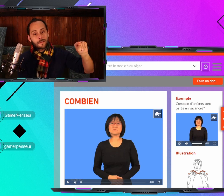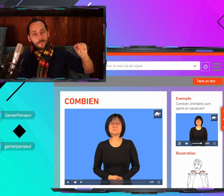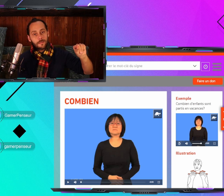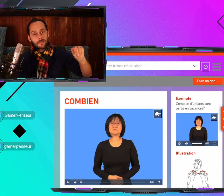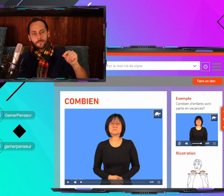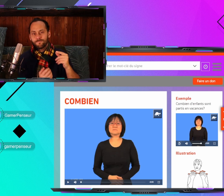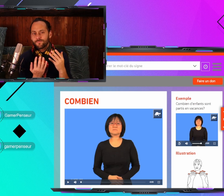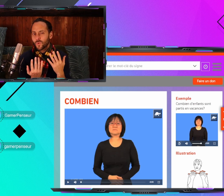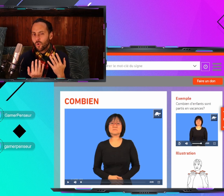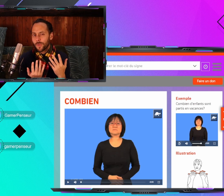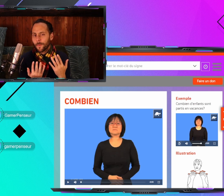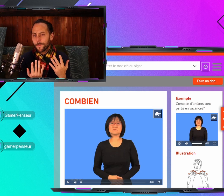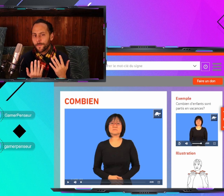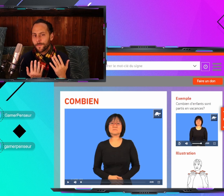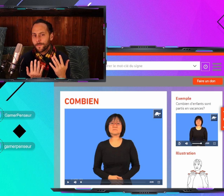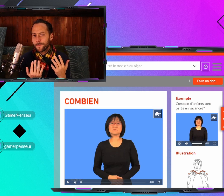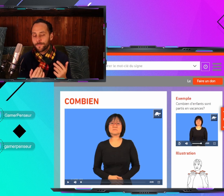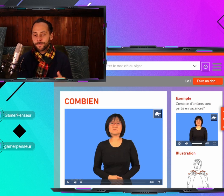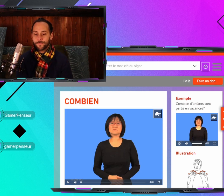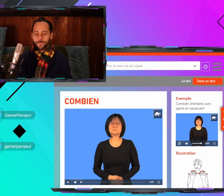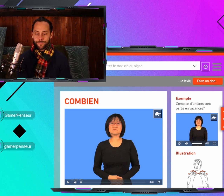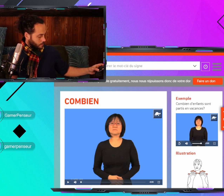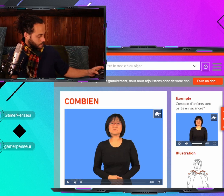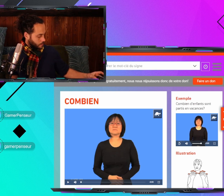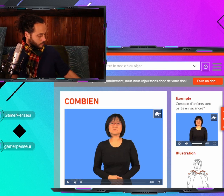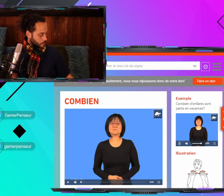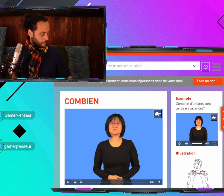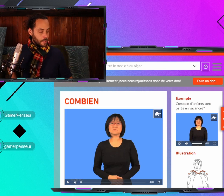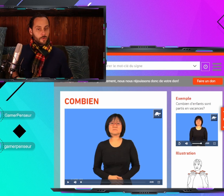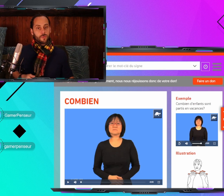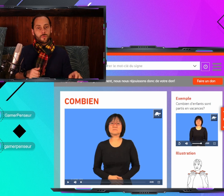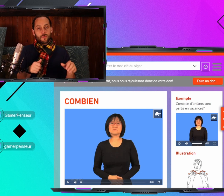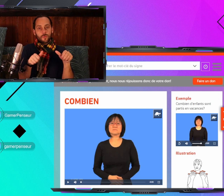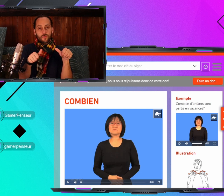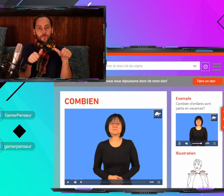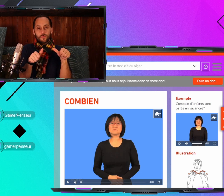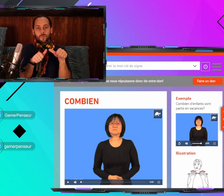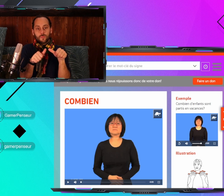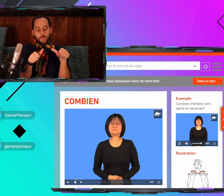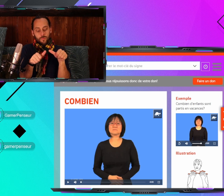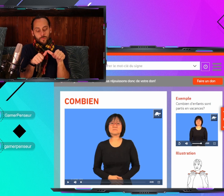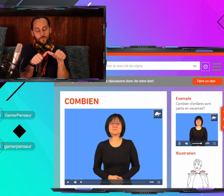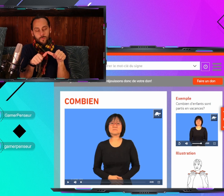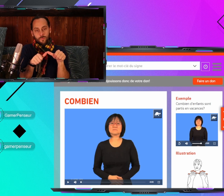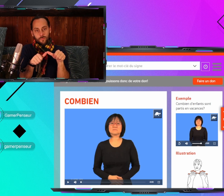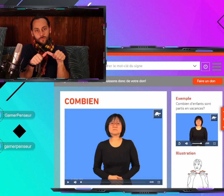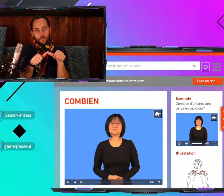enfant parti, combien? On avait le...